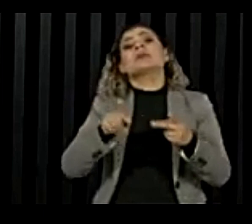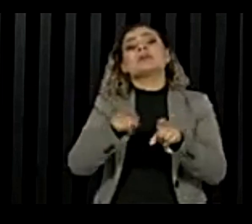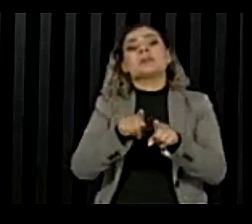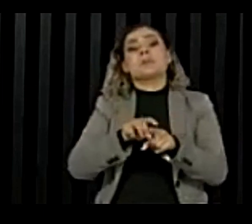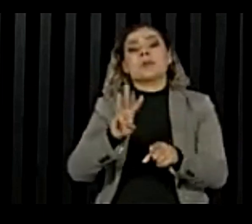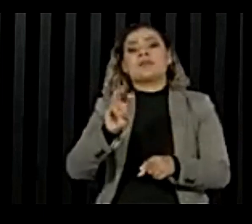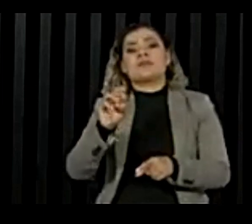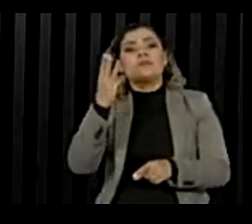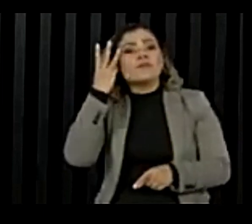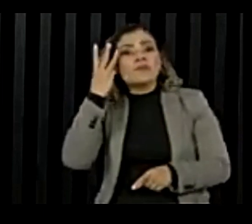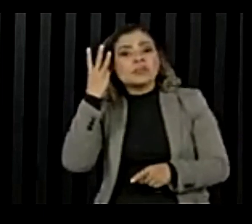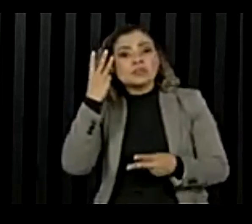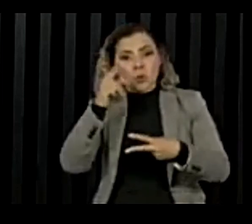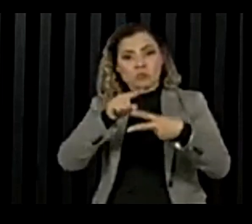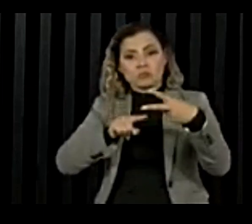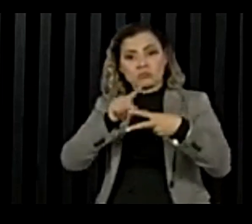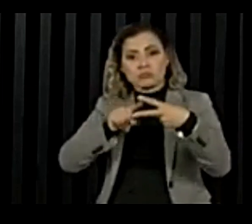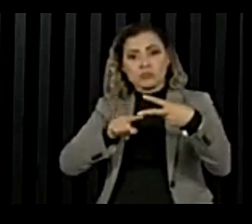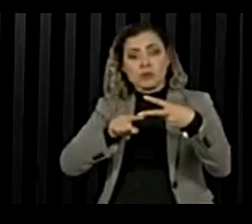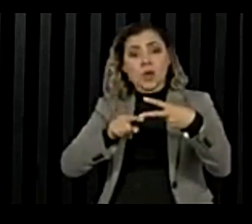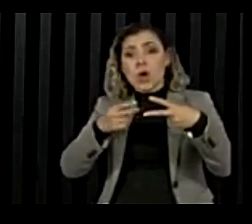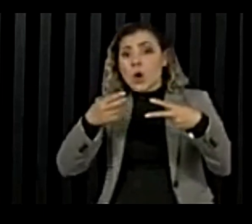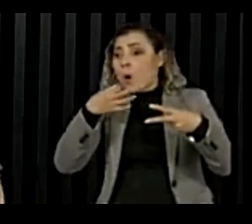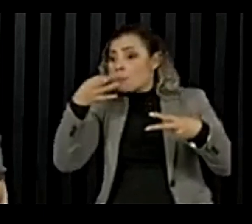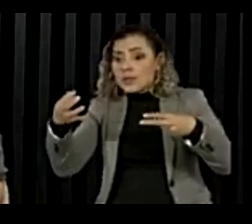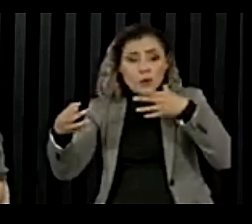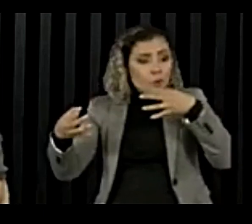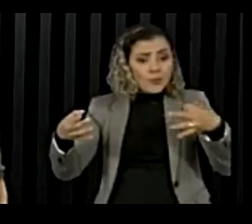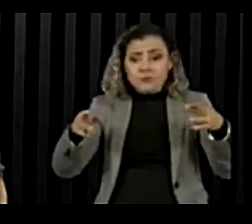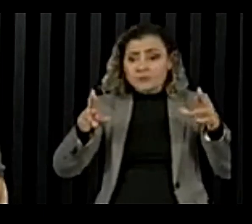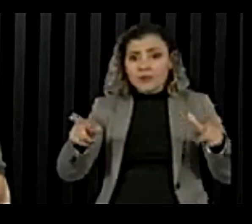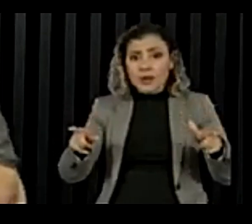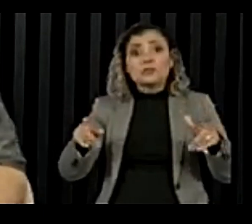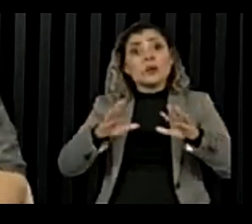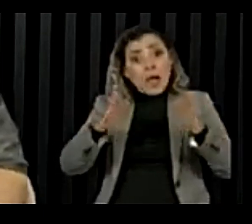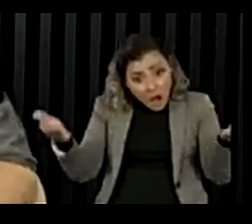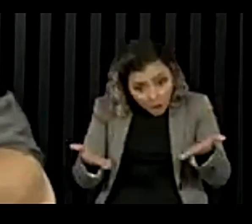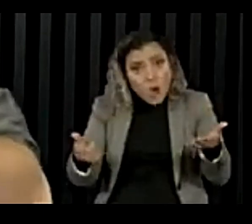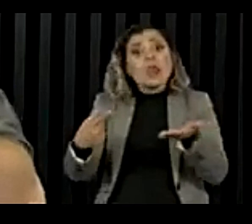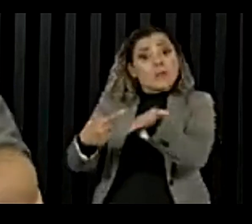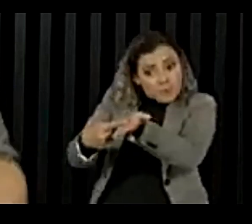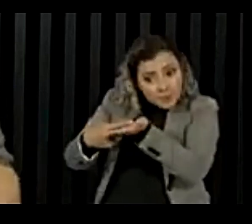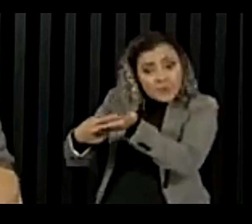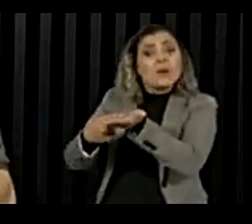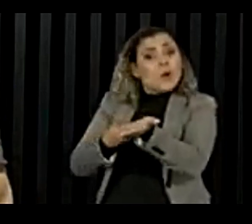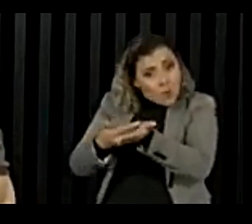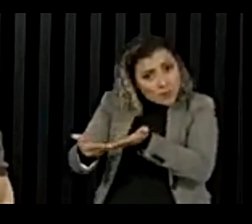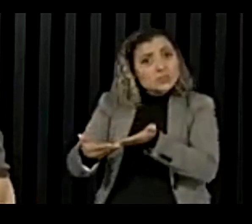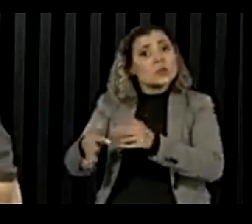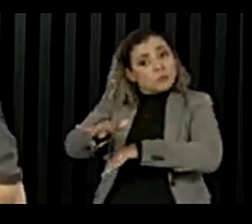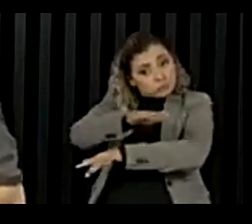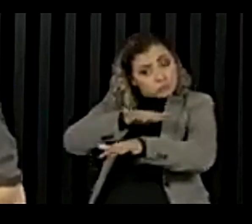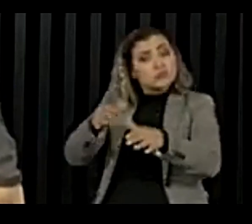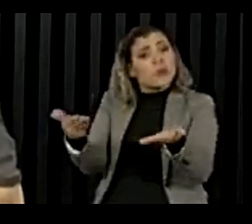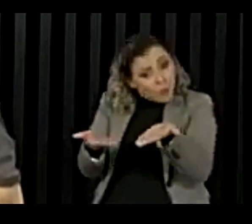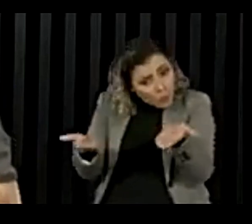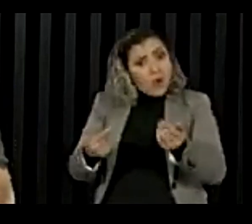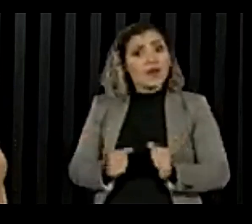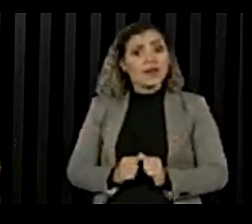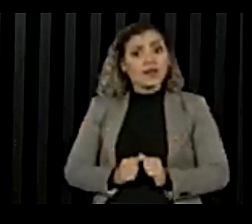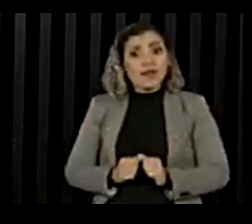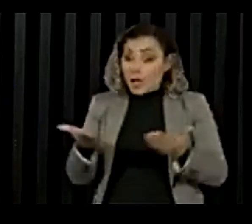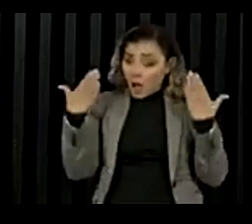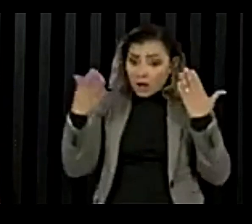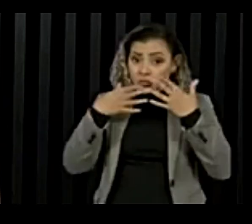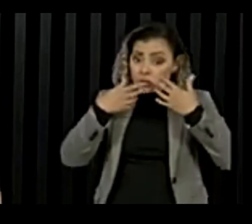polos mais opostos no espectro político, se comunicando e falando a respeito de mobilização nesse momento. Então, essa